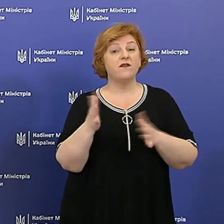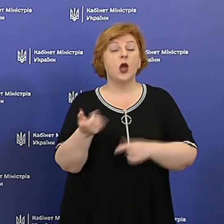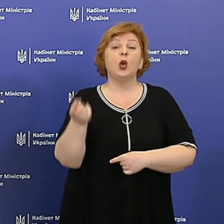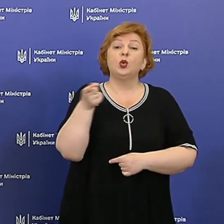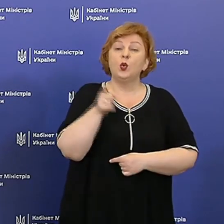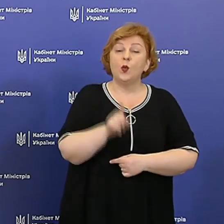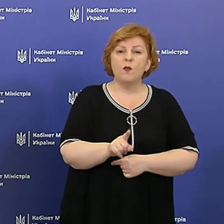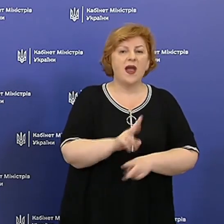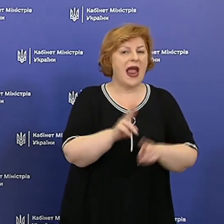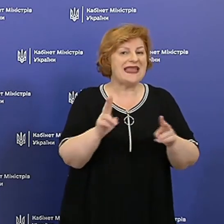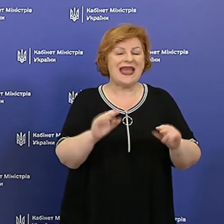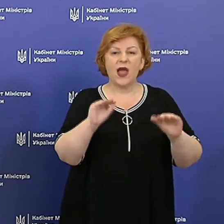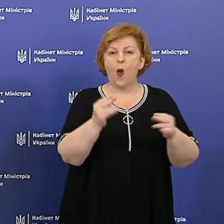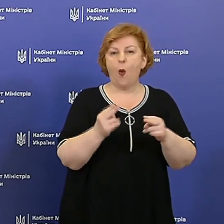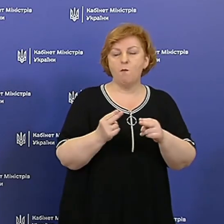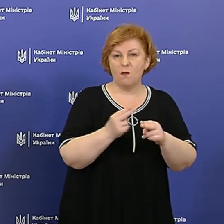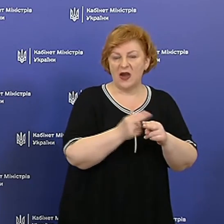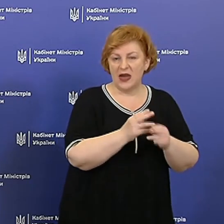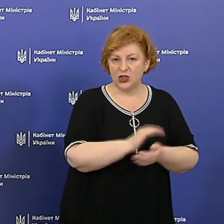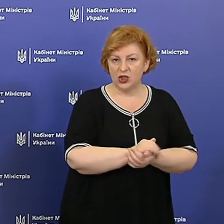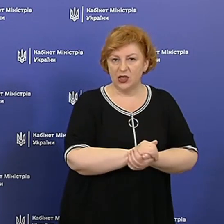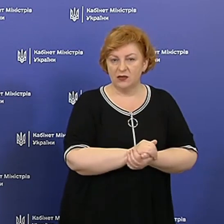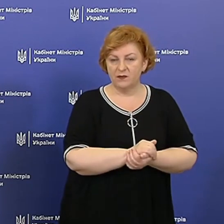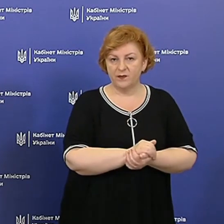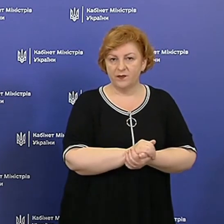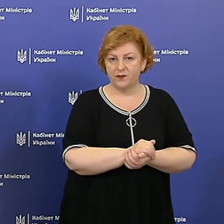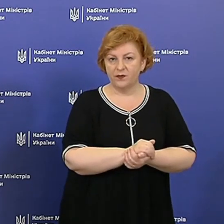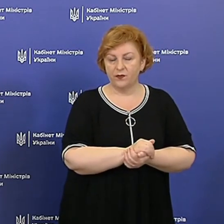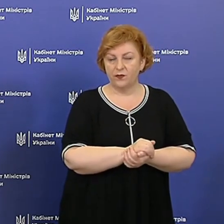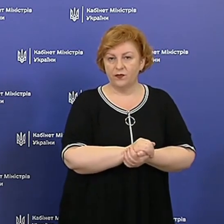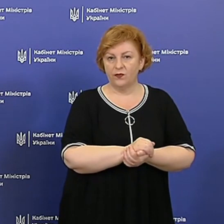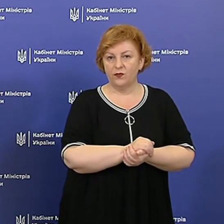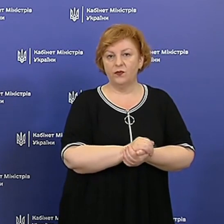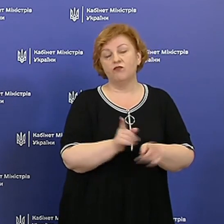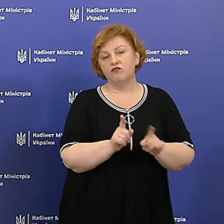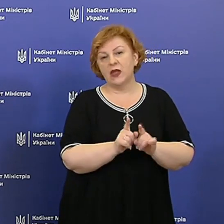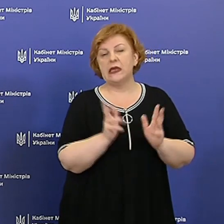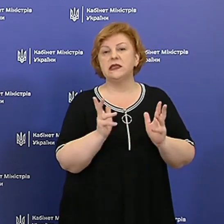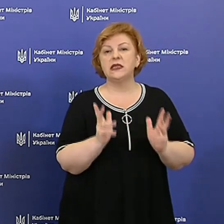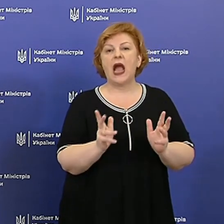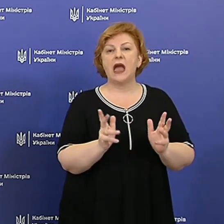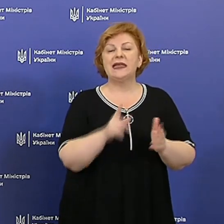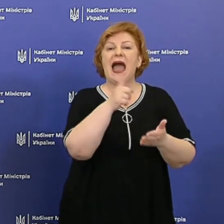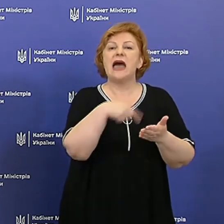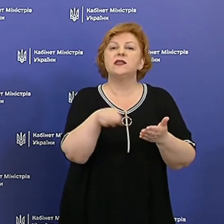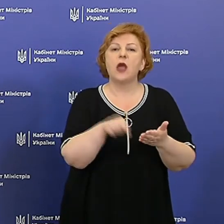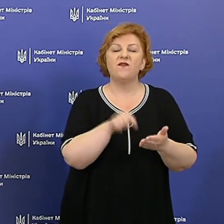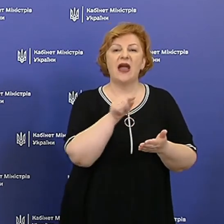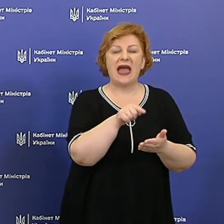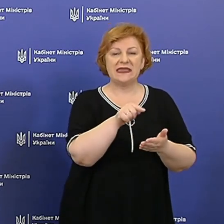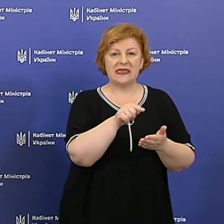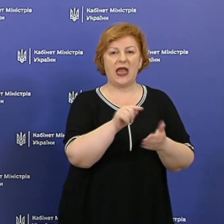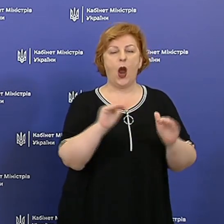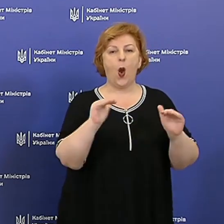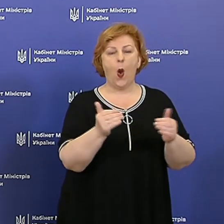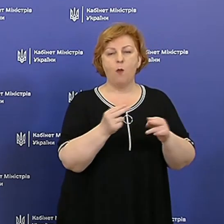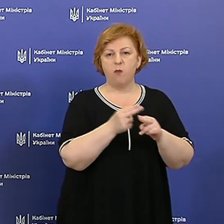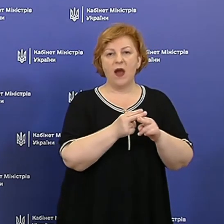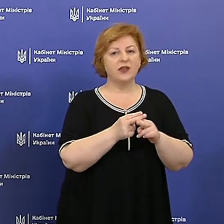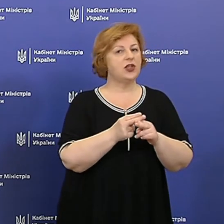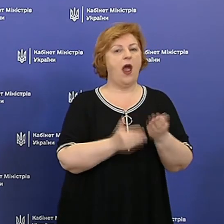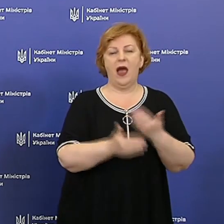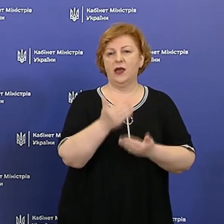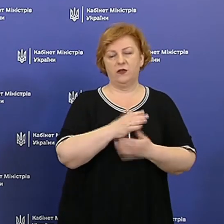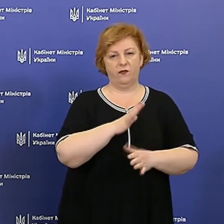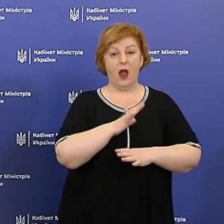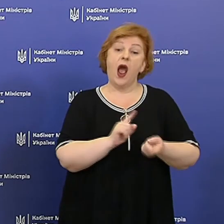тому ніяких таких скасування цих обмежень остаточно не